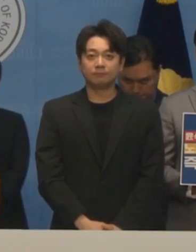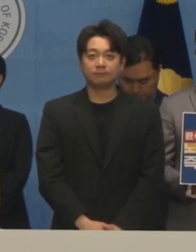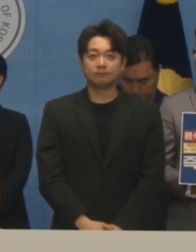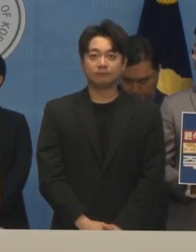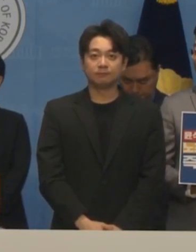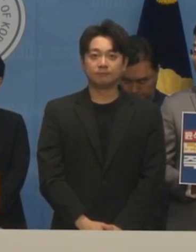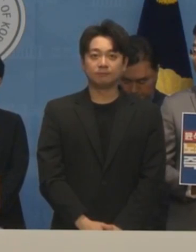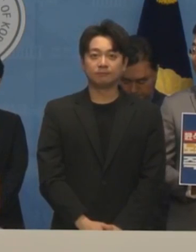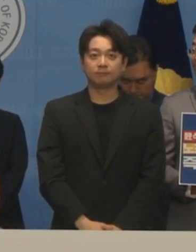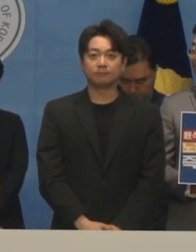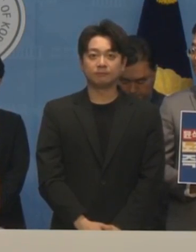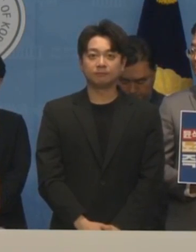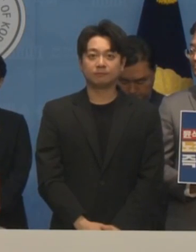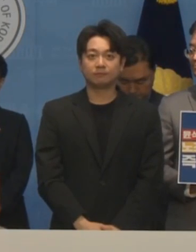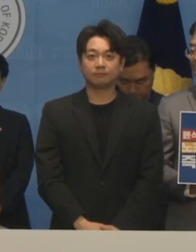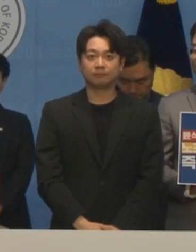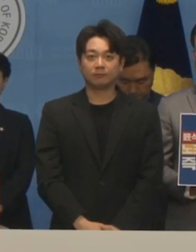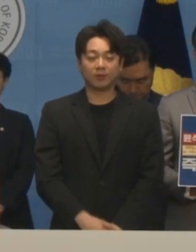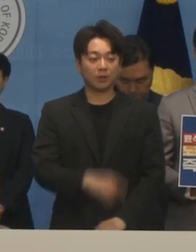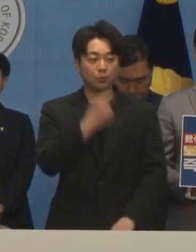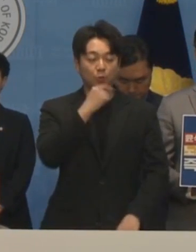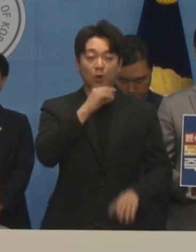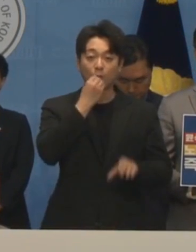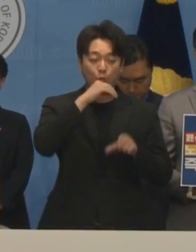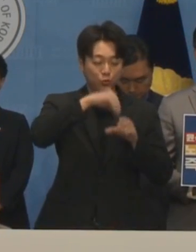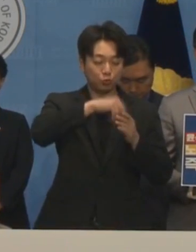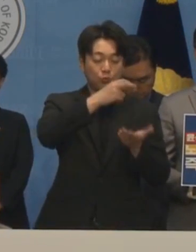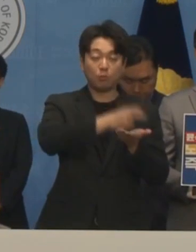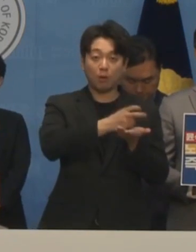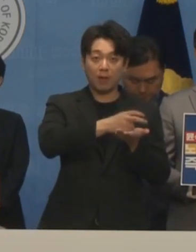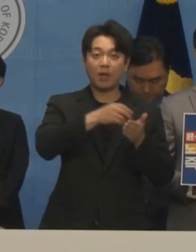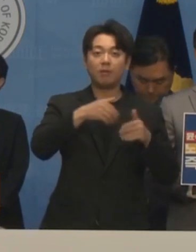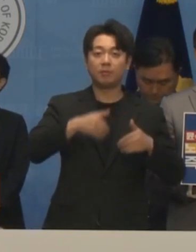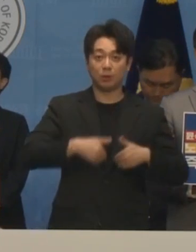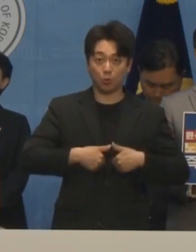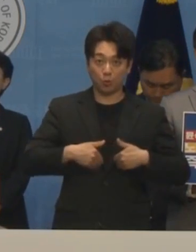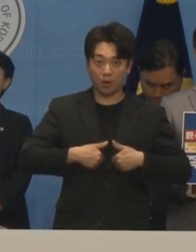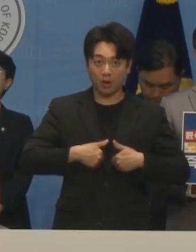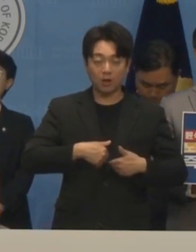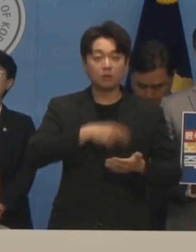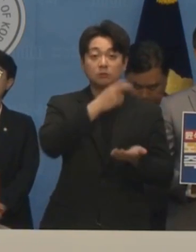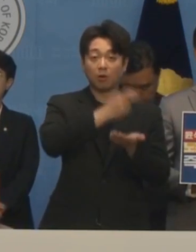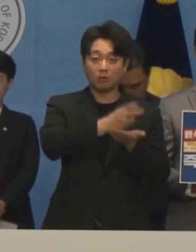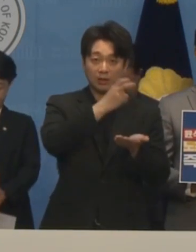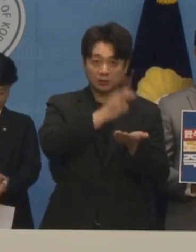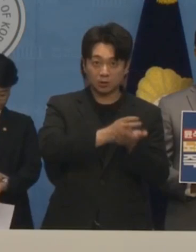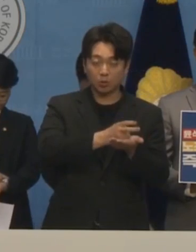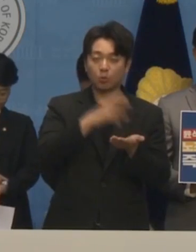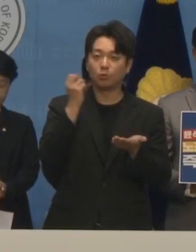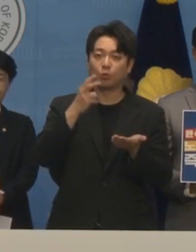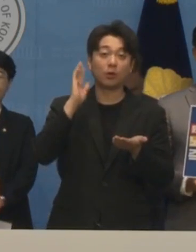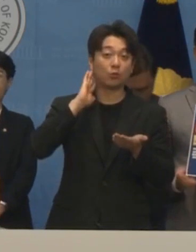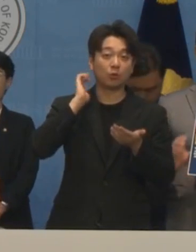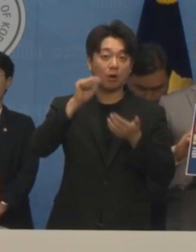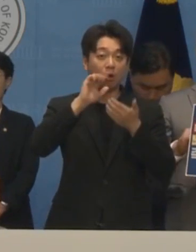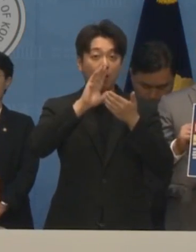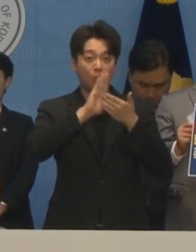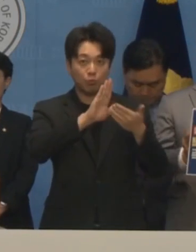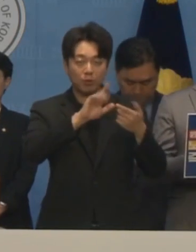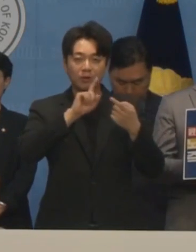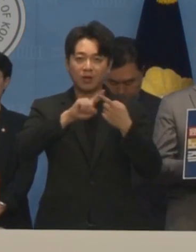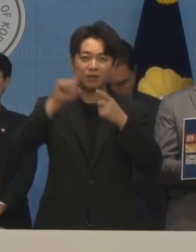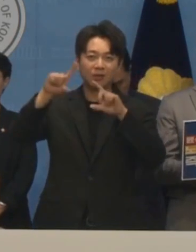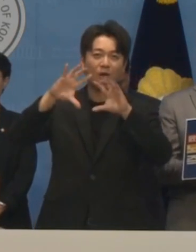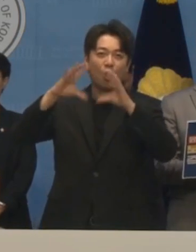예, 이번 국회 본회의에서 통과된 노란봉투법의 필요성과 정당성, 그리고 대통령의 거부권 행사에 대한